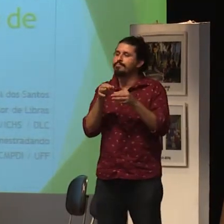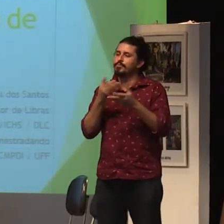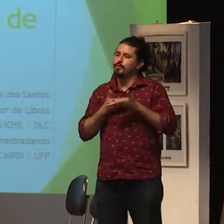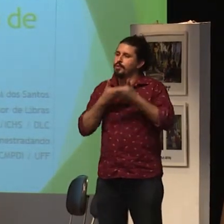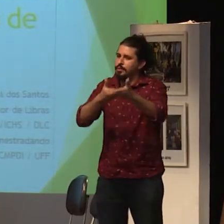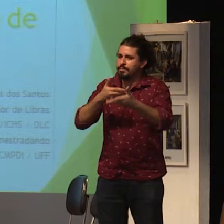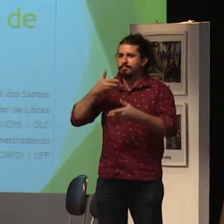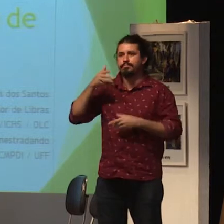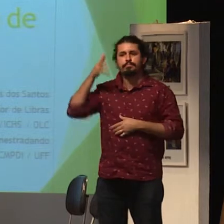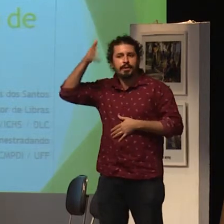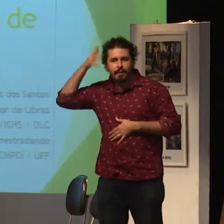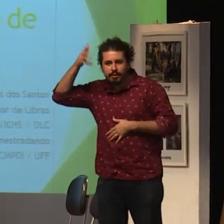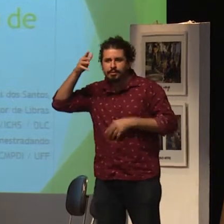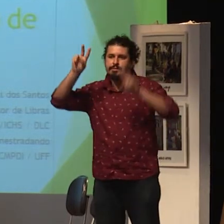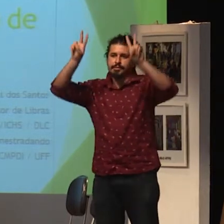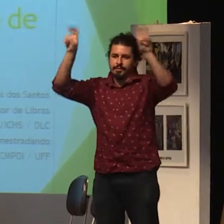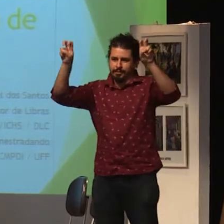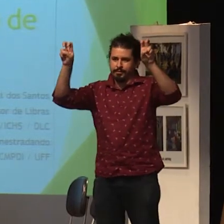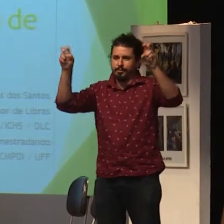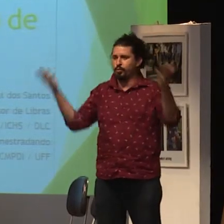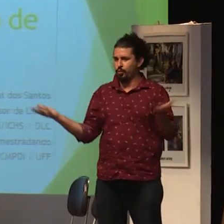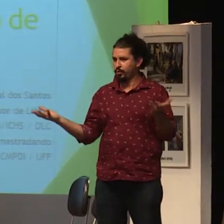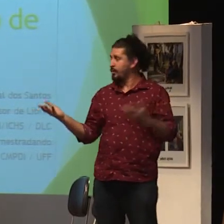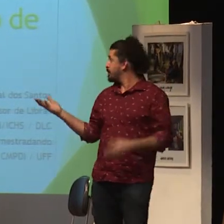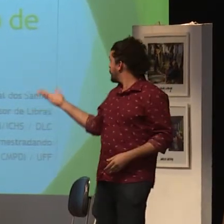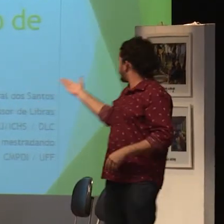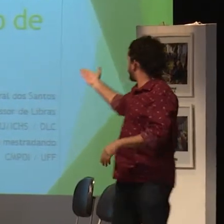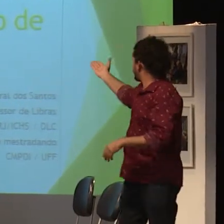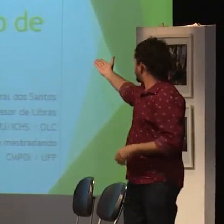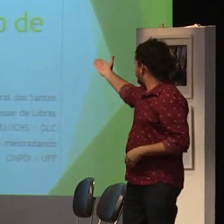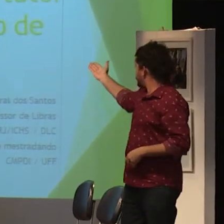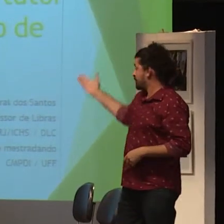Sim, foi um trabalho que me foi convidado para fazer essa palestra de hoje.